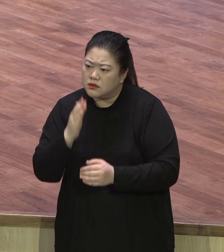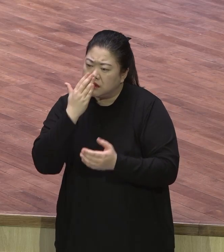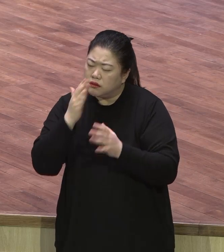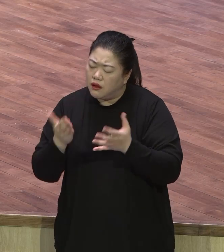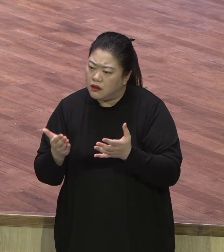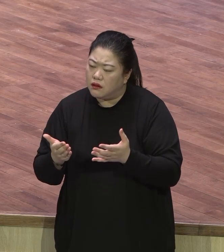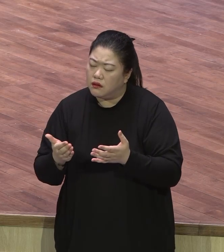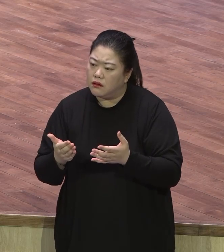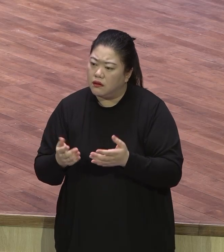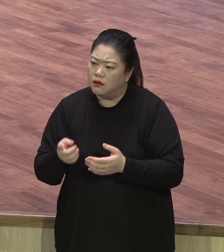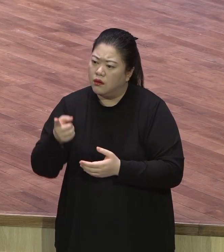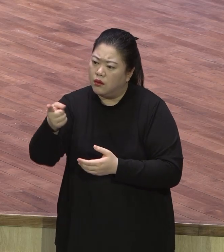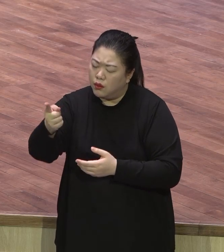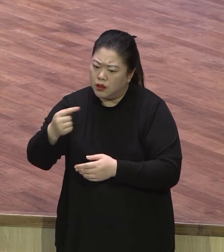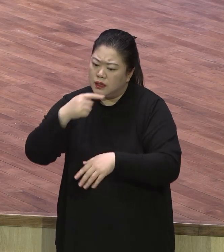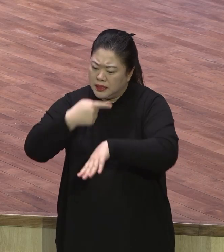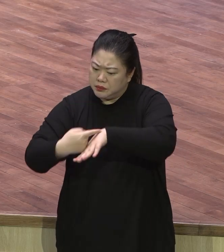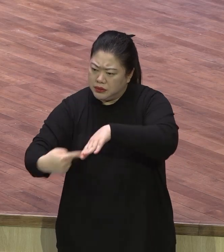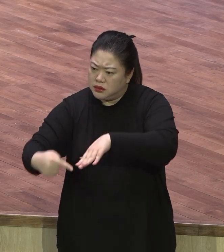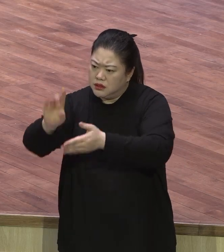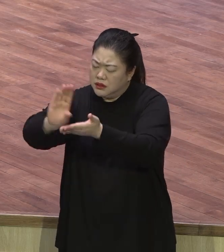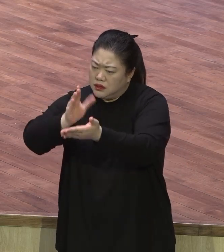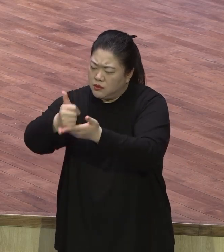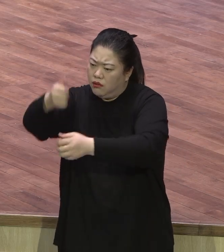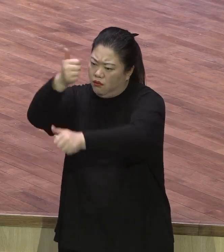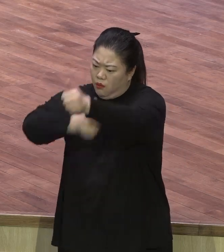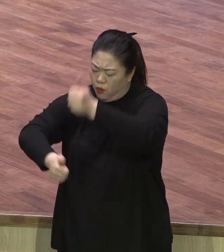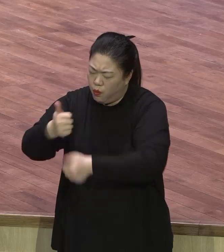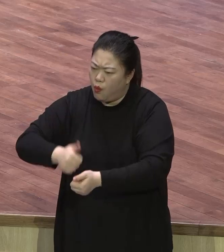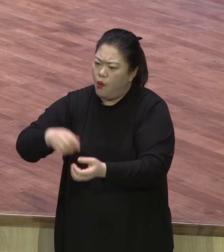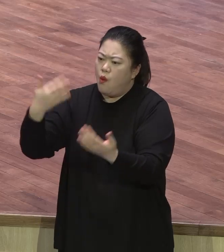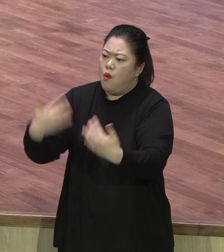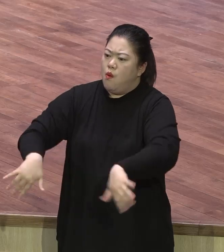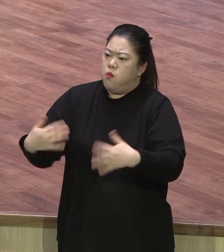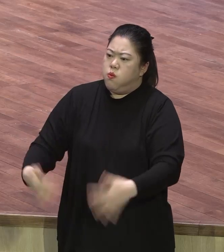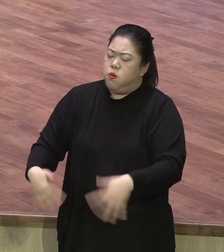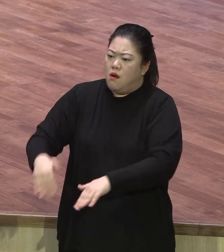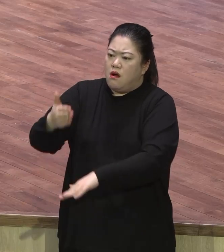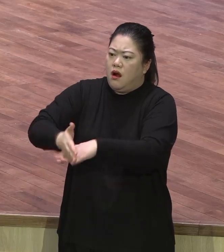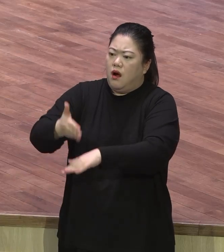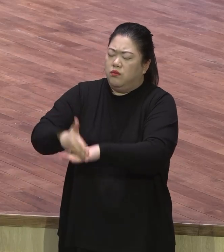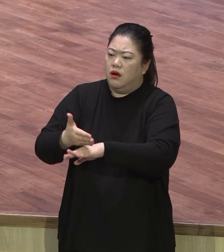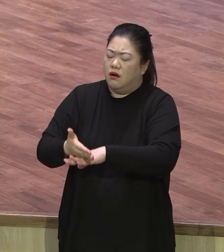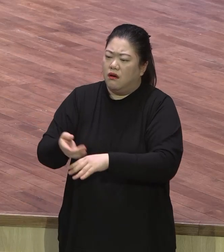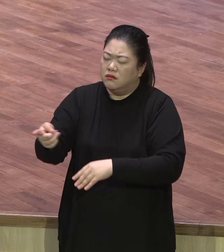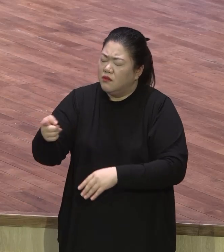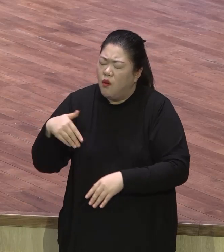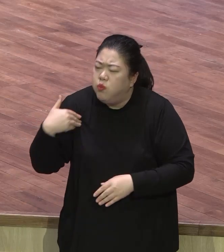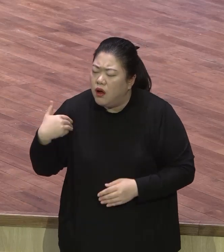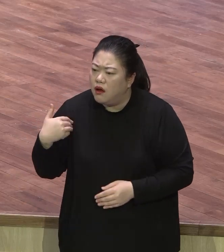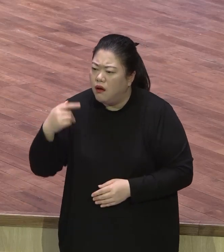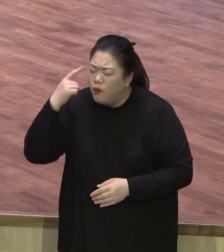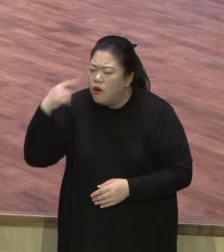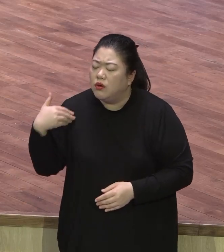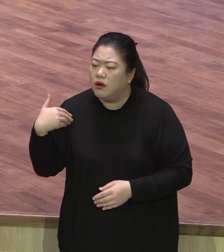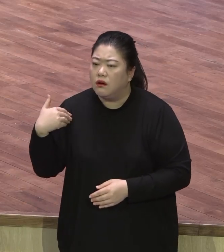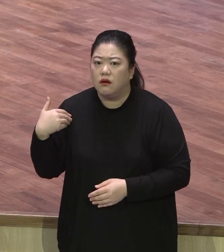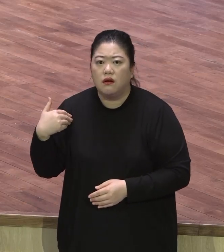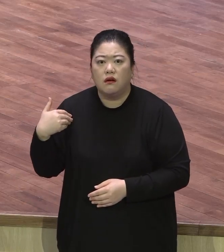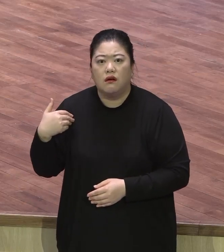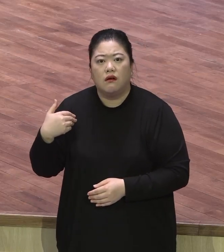배척했어요 선민 선민 의식만 가지고 있어요 전세계 살이라고 선택해놨더니 자기들만